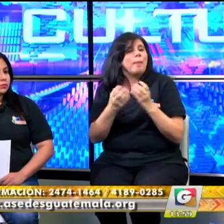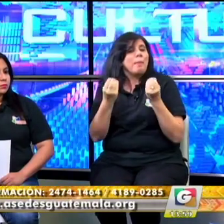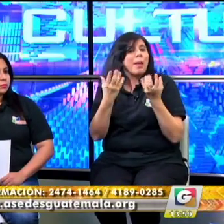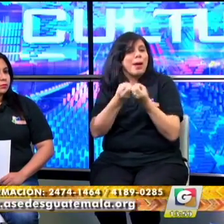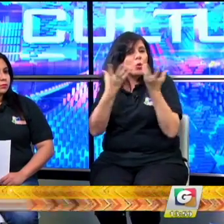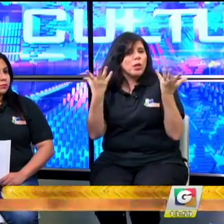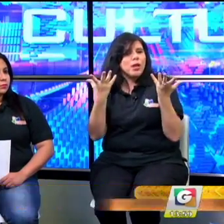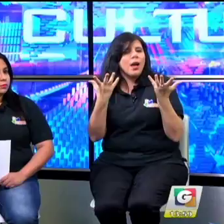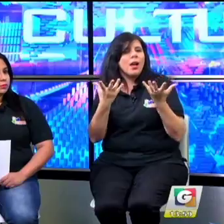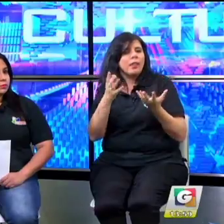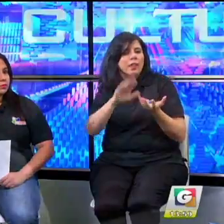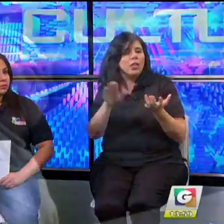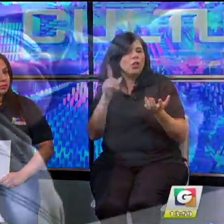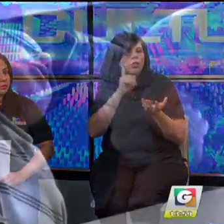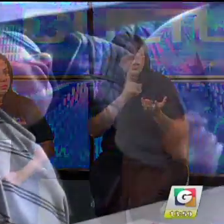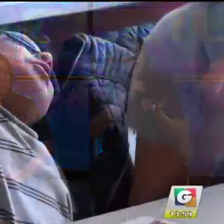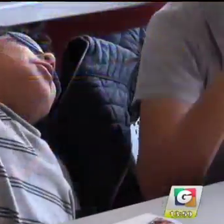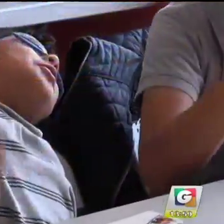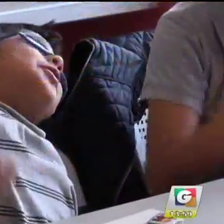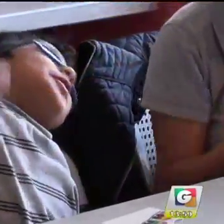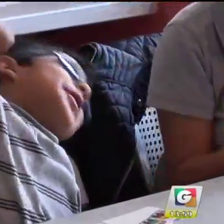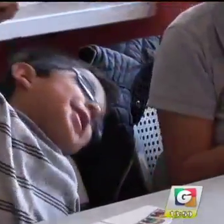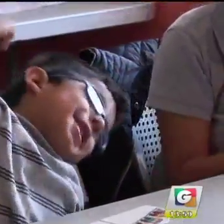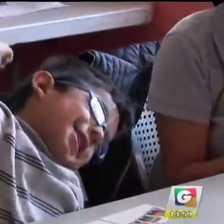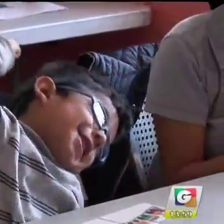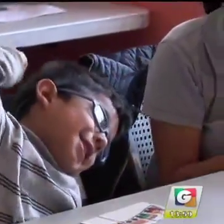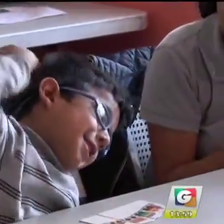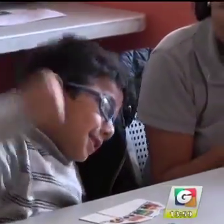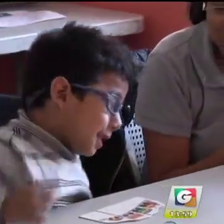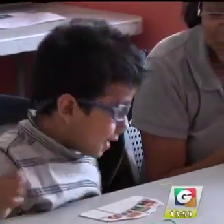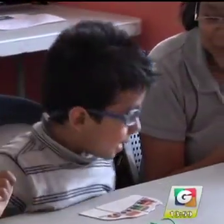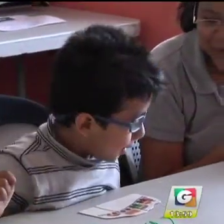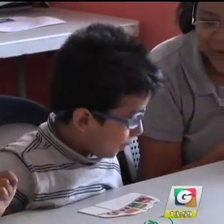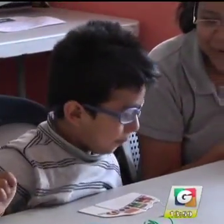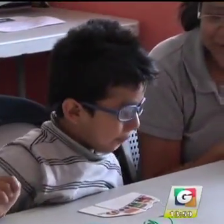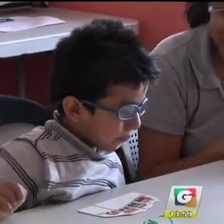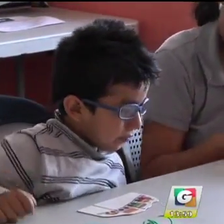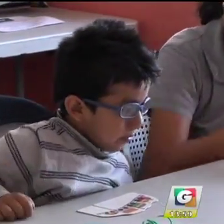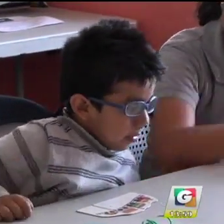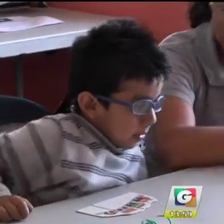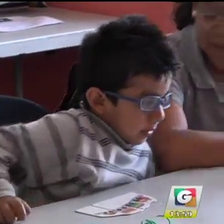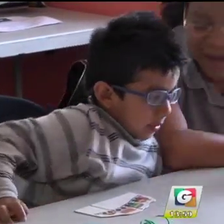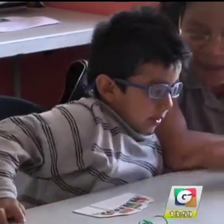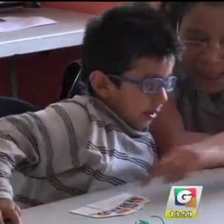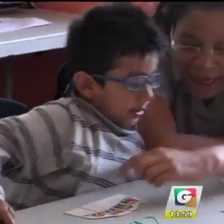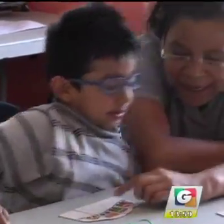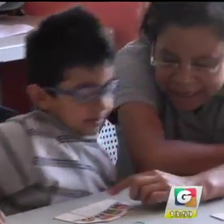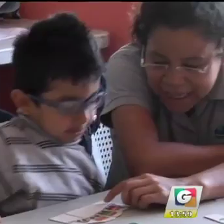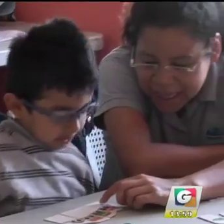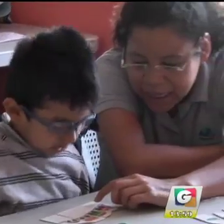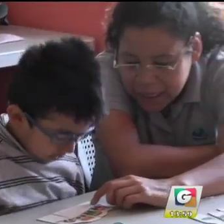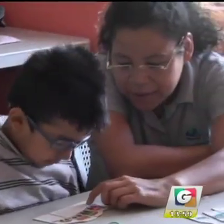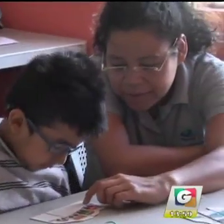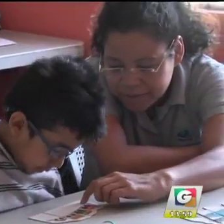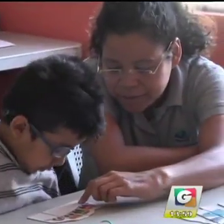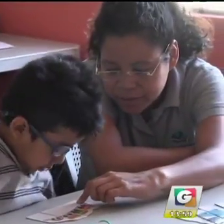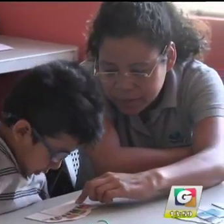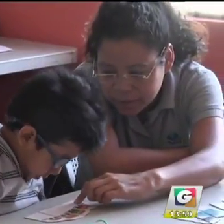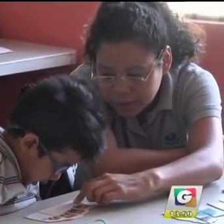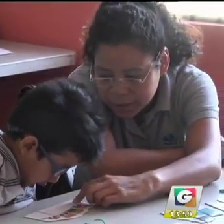La mayoría de niños sordos prefieren aislarse o los adultos prefieren aislarse porque tienen miedo a integrarse a la